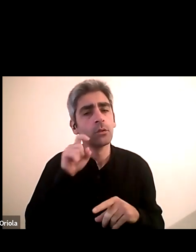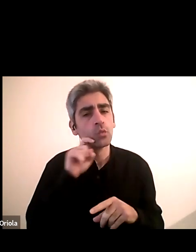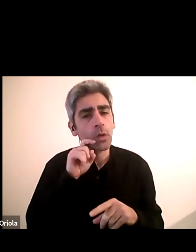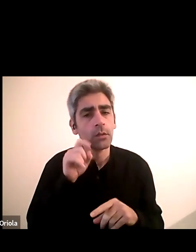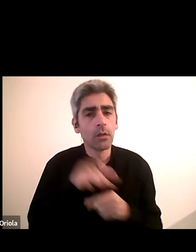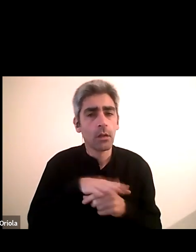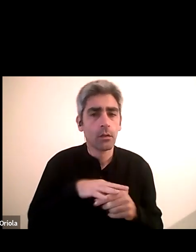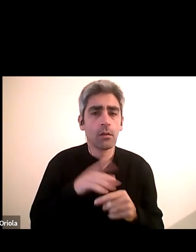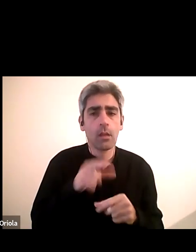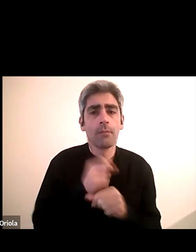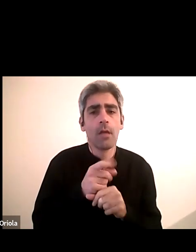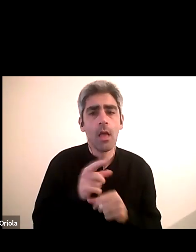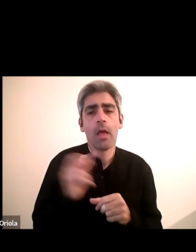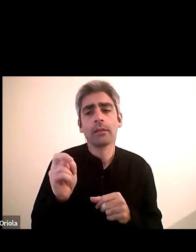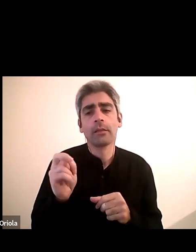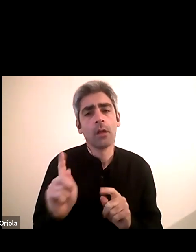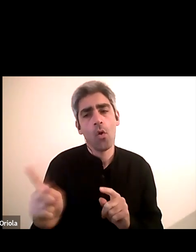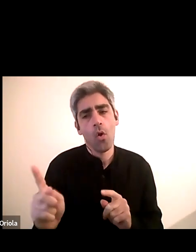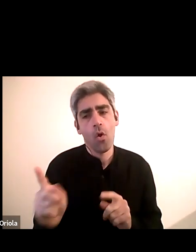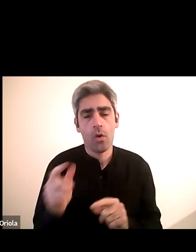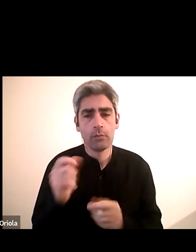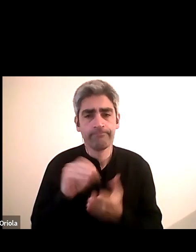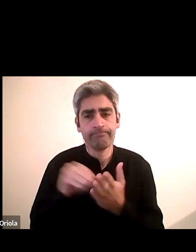é o outsourcing, a terceirização das atividades,